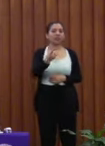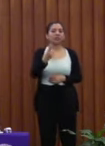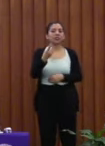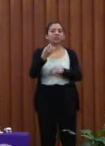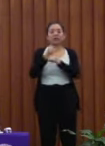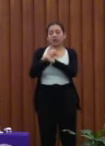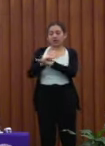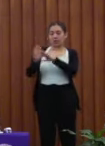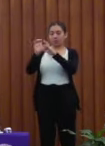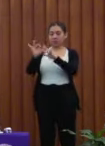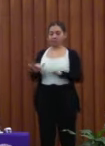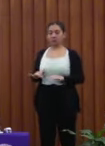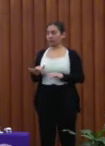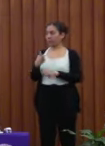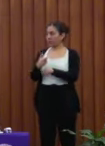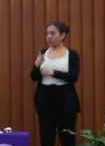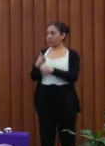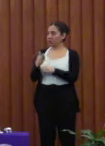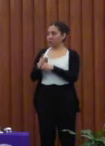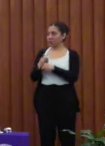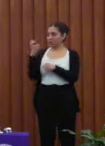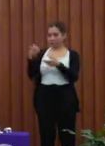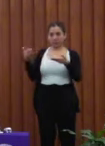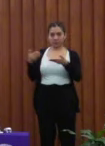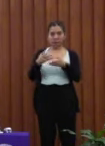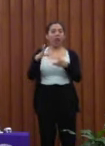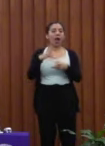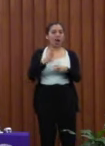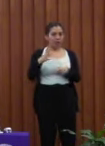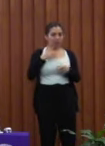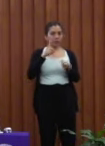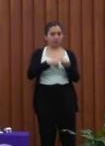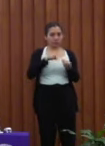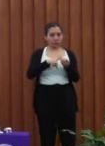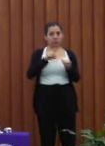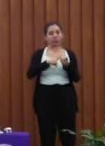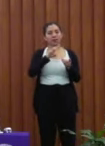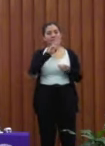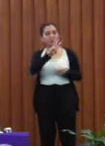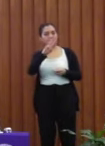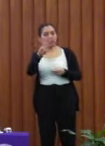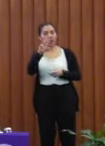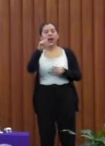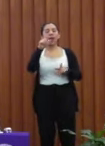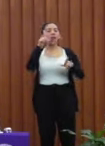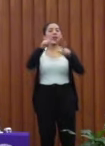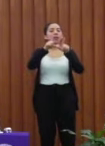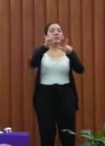que acabamos de presentar va a estar disponible en nuestra página, en nuestro sitio web, ¿no? En